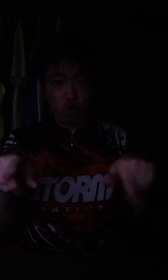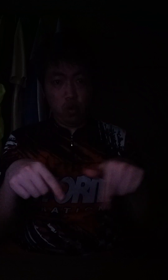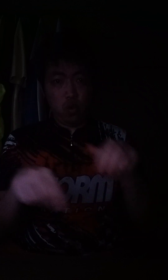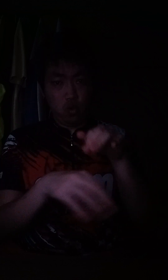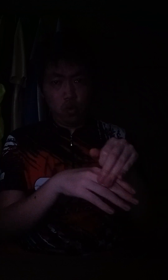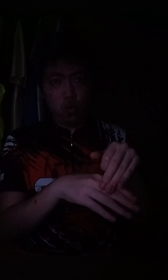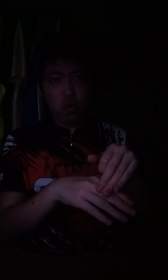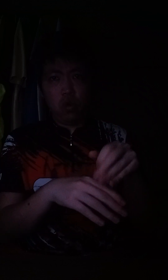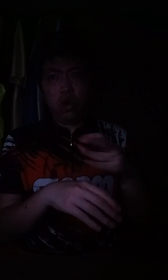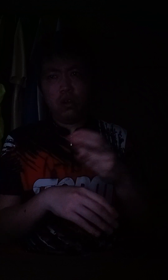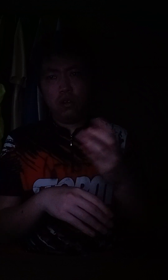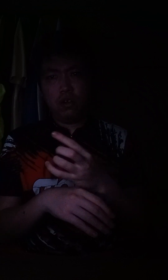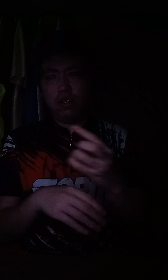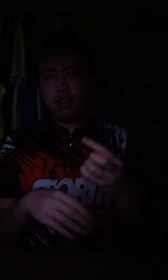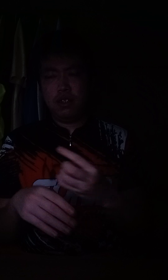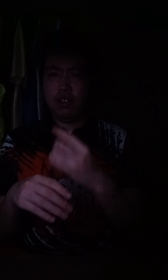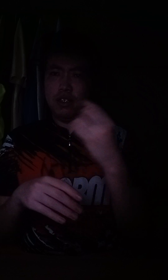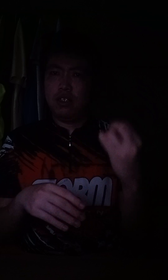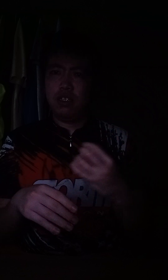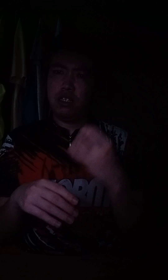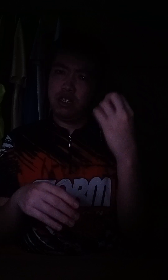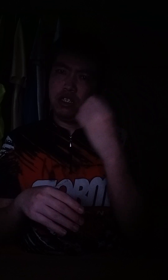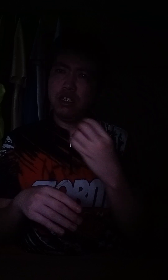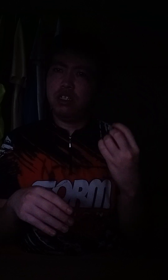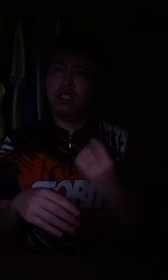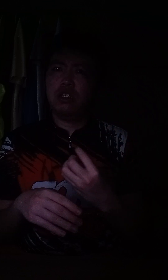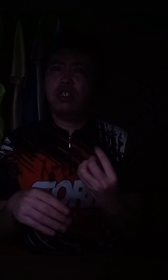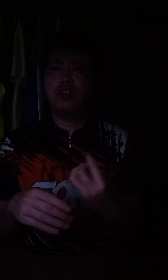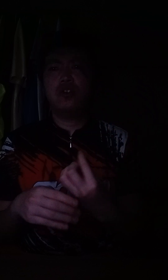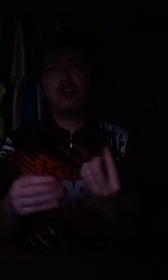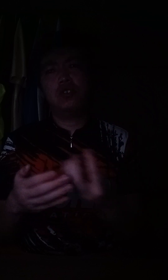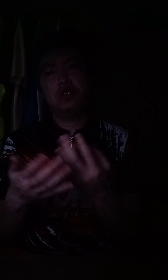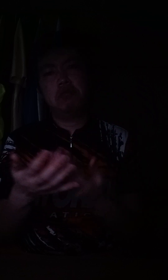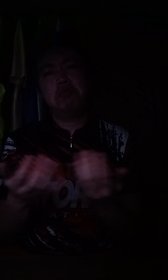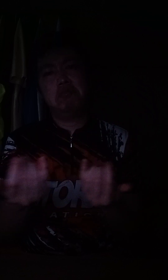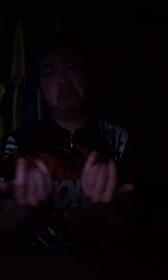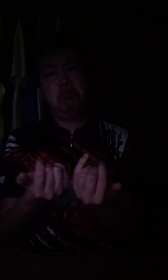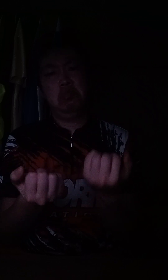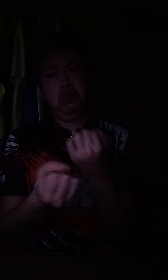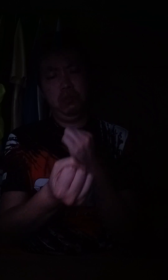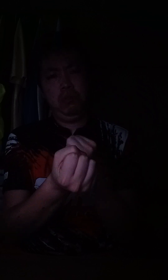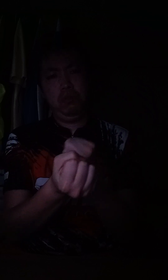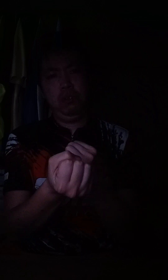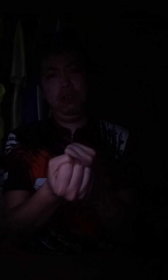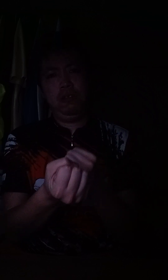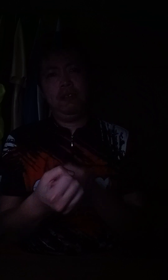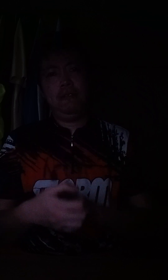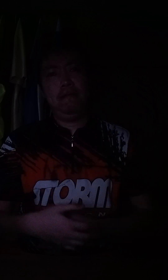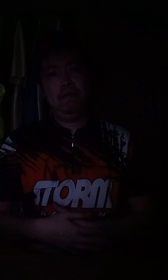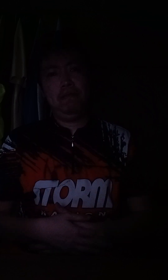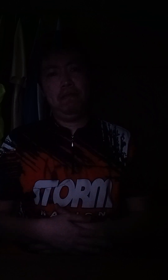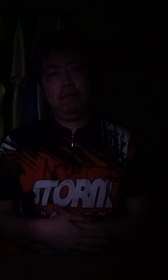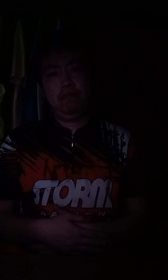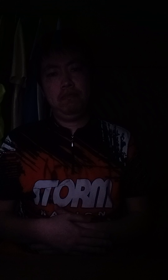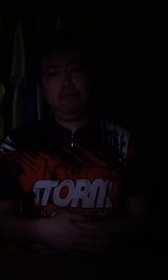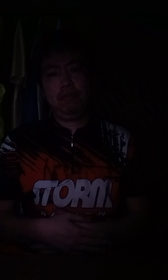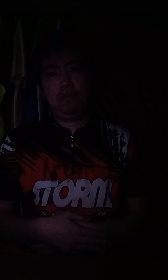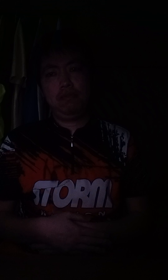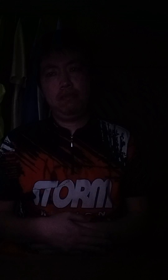해도 또 새벽 일찍 일을 가야 하니 여력이 되질 않습니다. 양말도 갈아 신고 왔어. 아이고